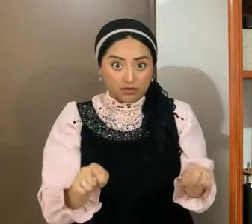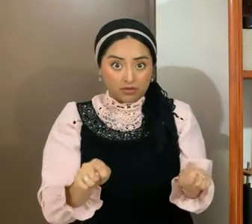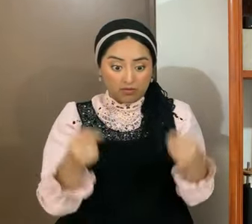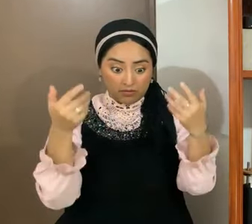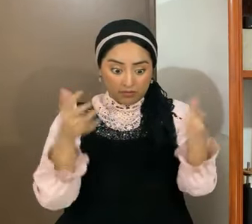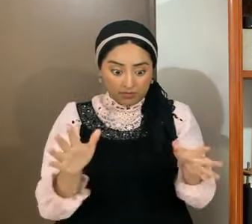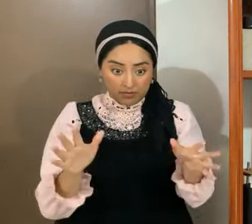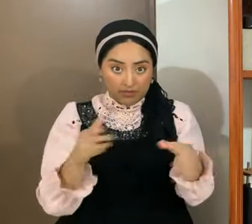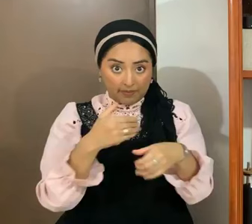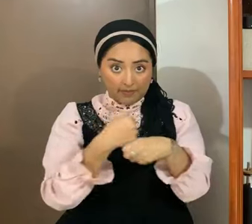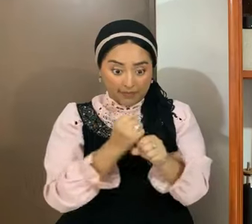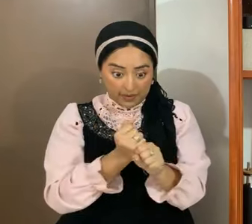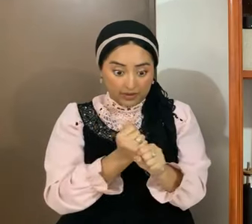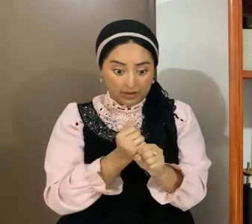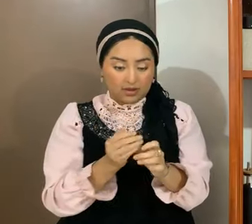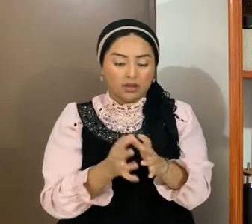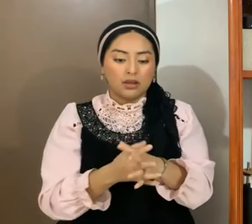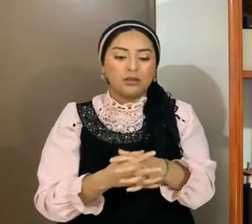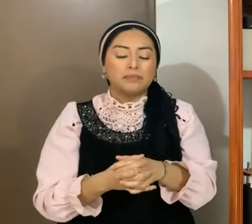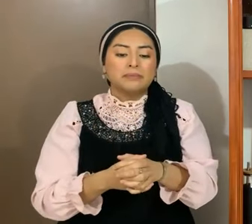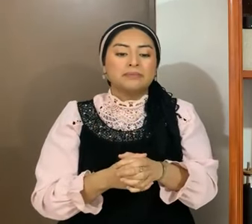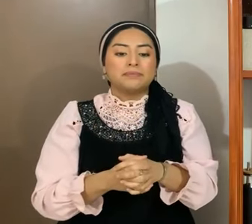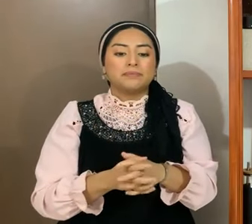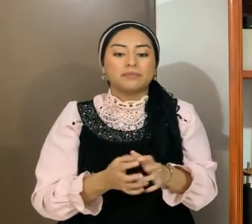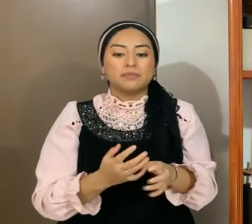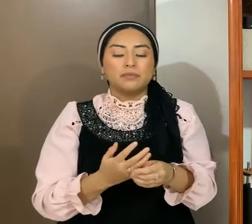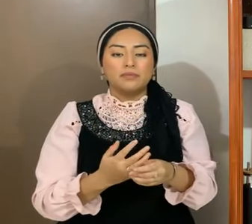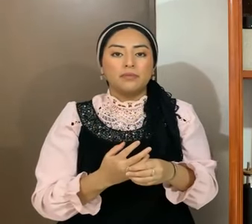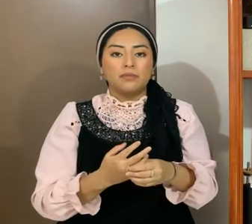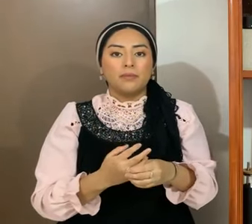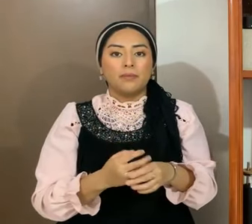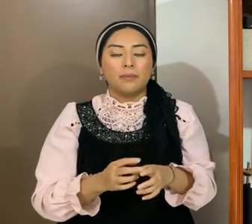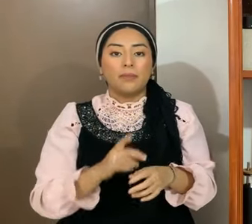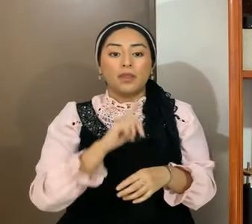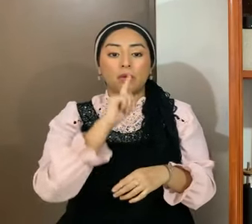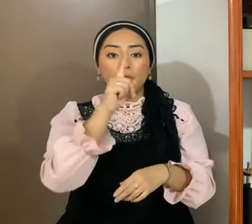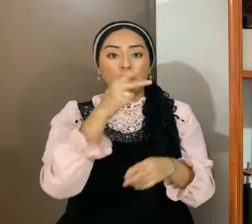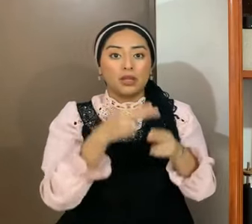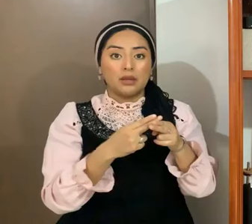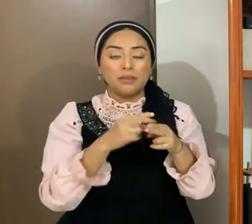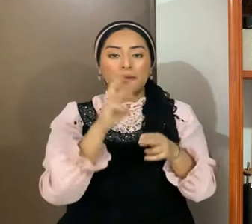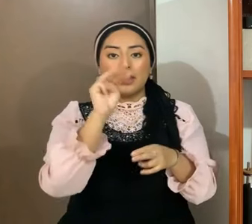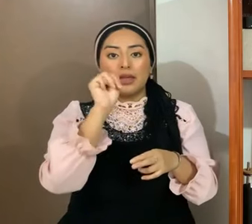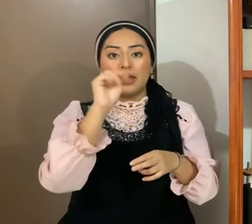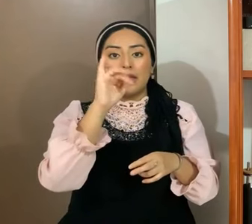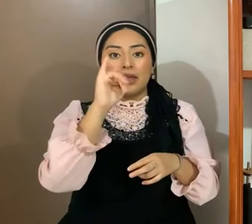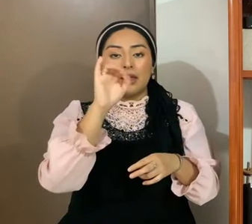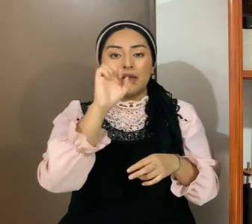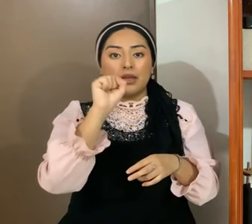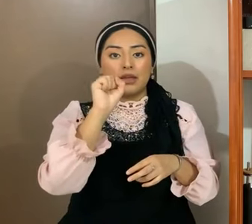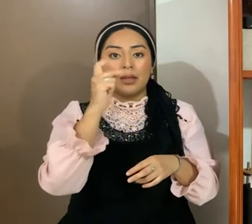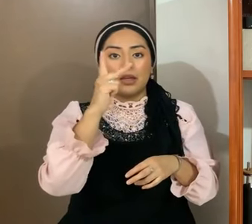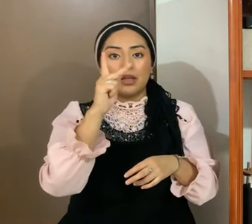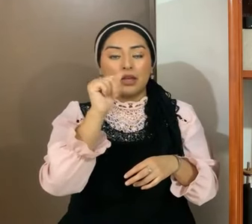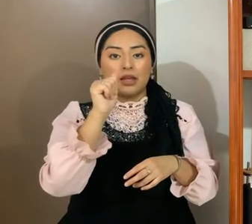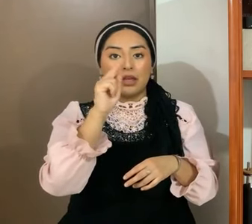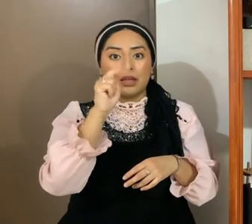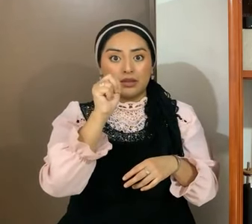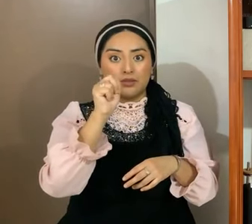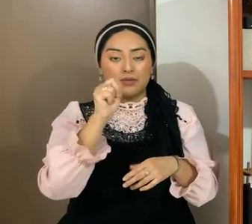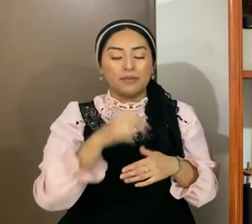como tabernáculo para los nuevecitos, ese nombre no es correcto, sino el nombre correcto es Mishkan, así lo vamos a decir de ahora en